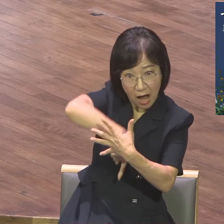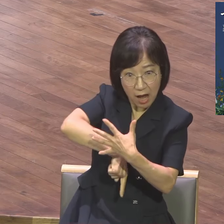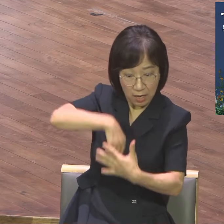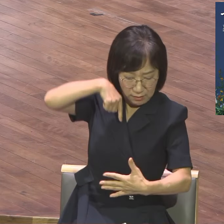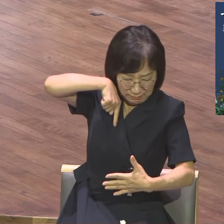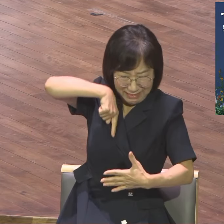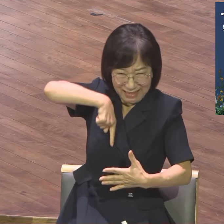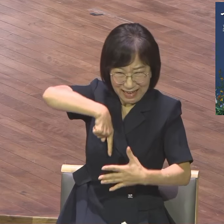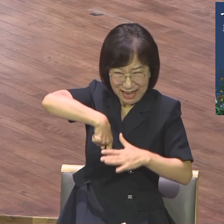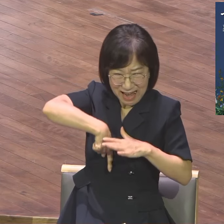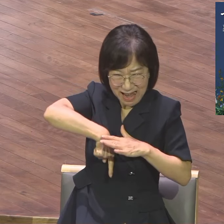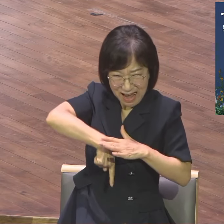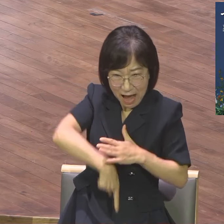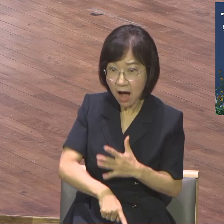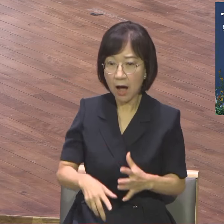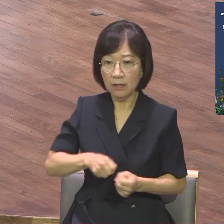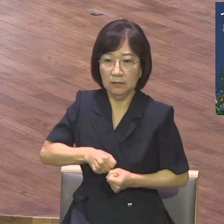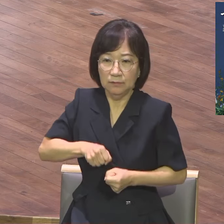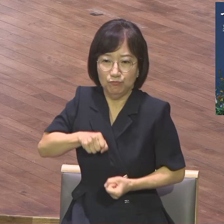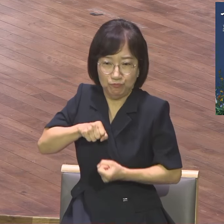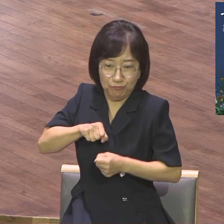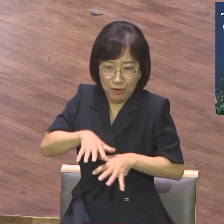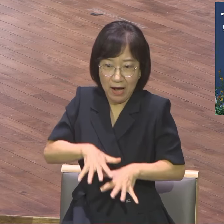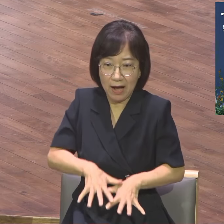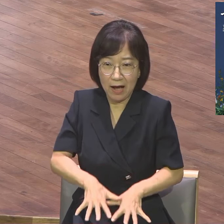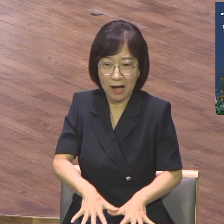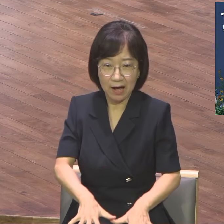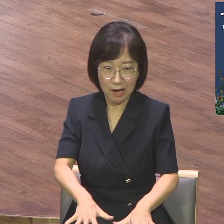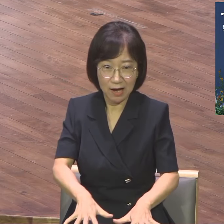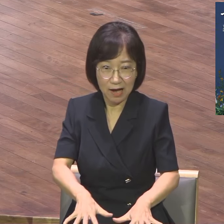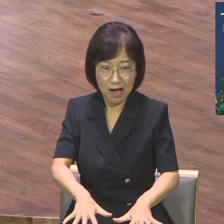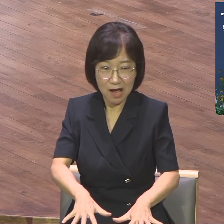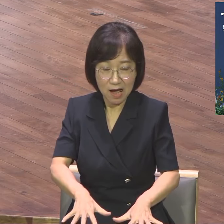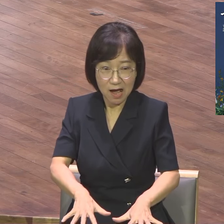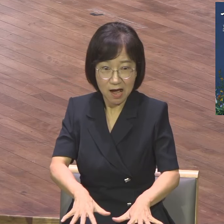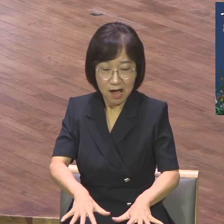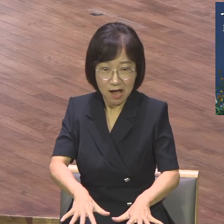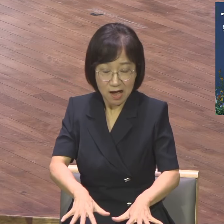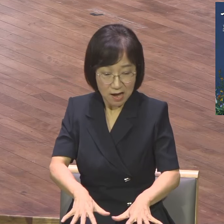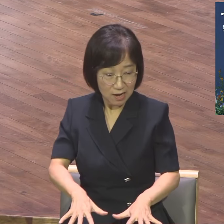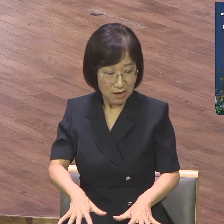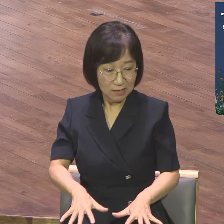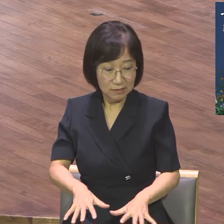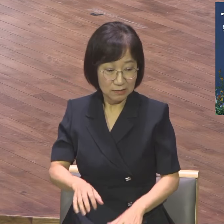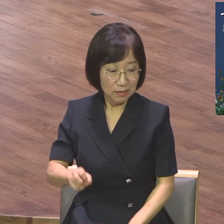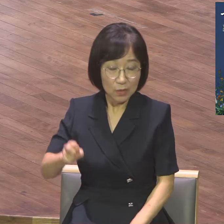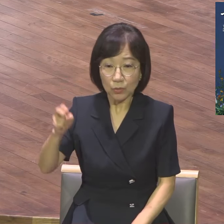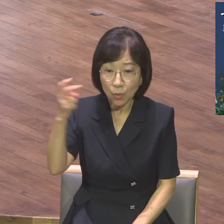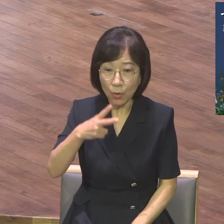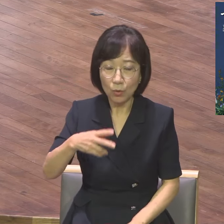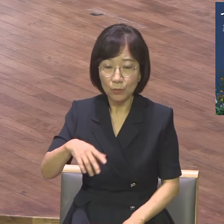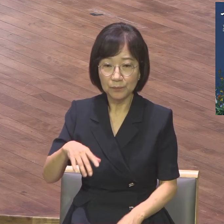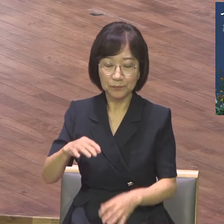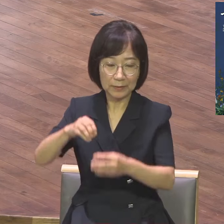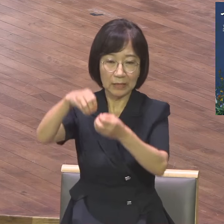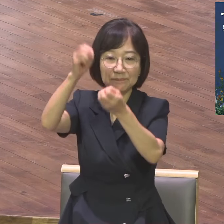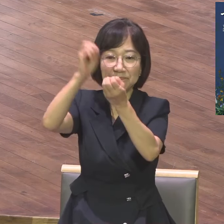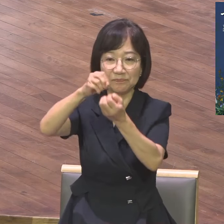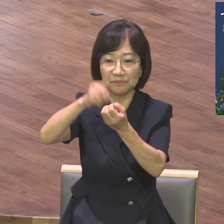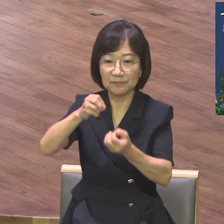피부 깊숙이 인체 깊숙이 들어가요. 그리고 이 방사능은 유전 장애를